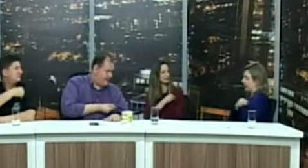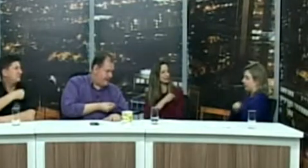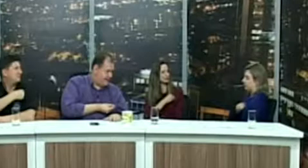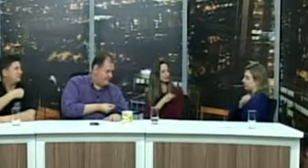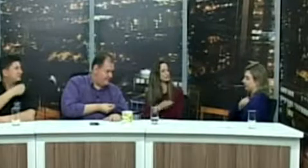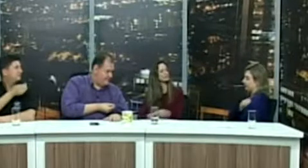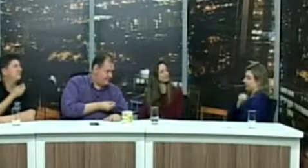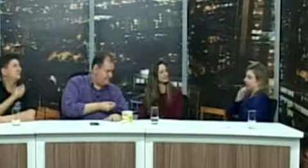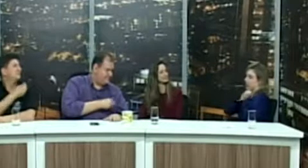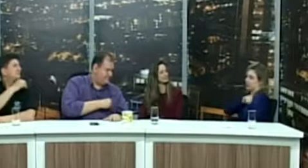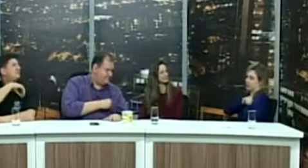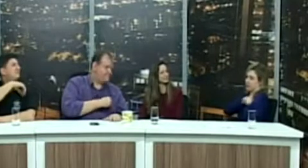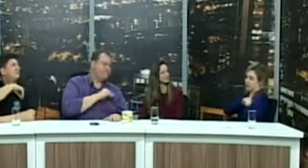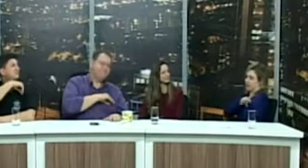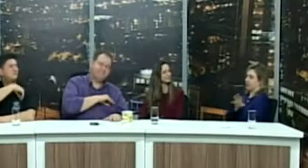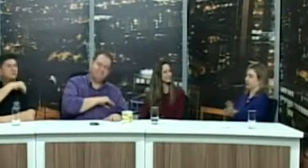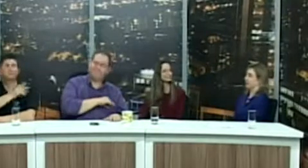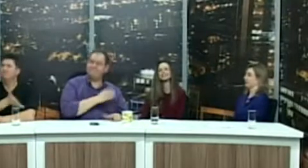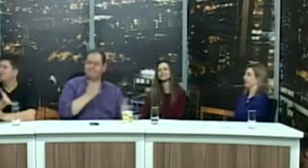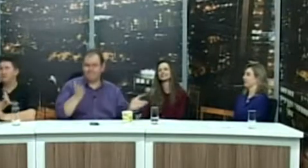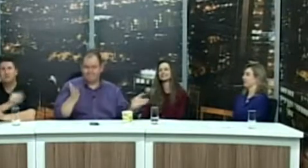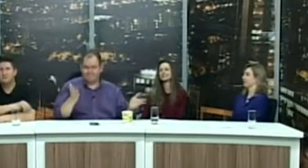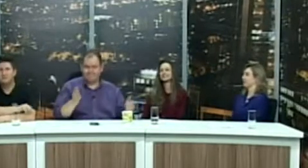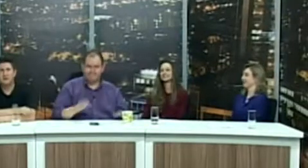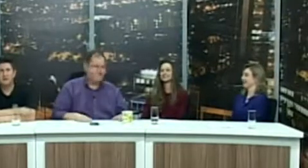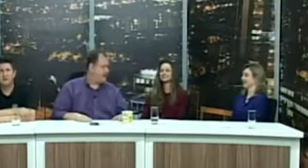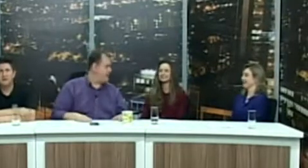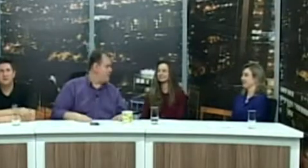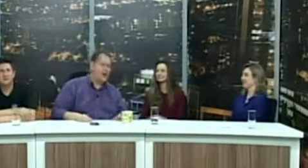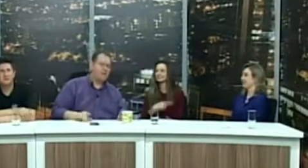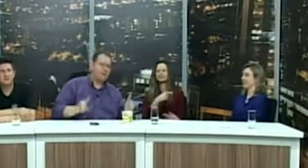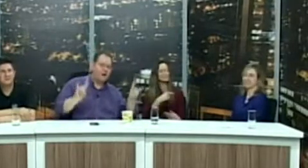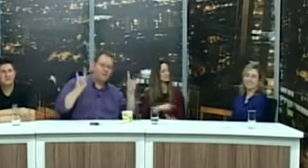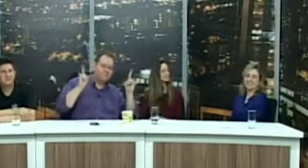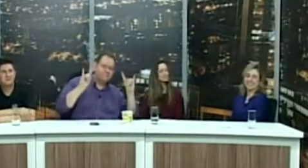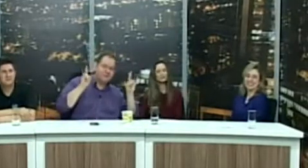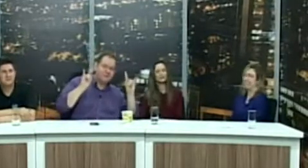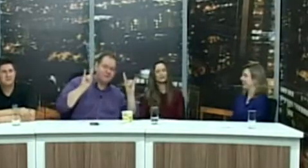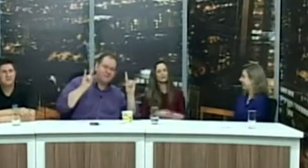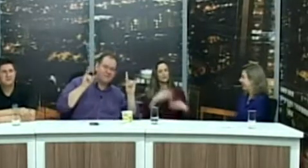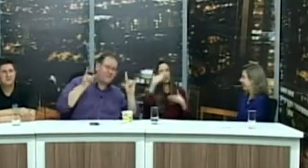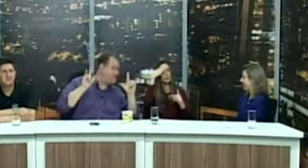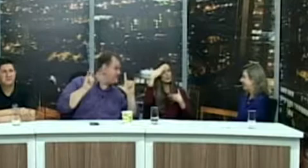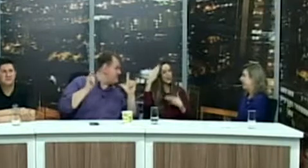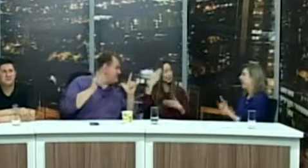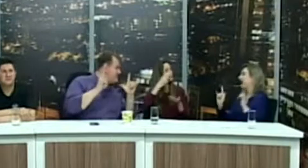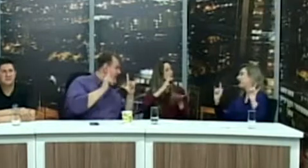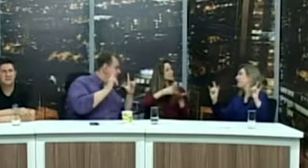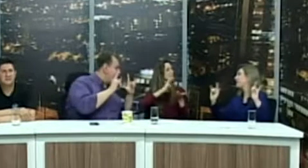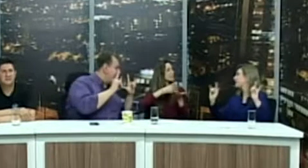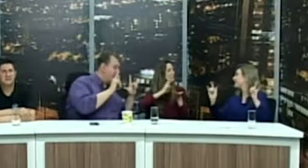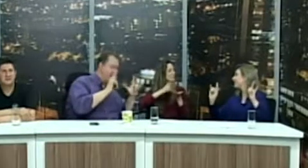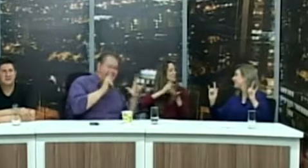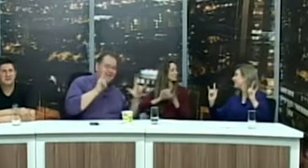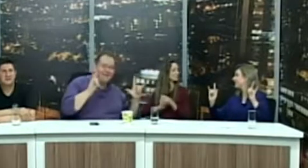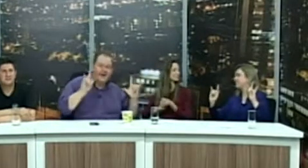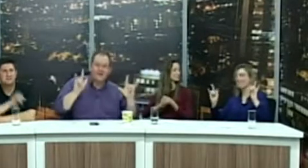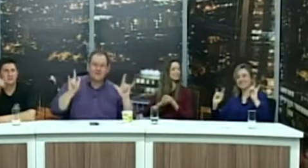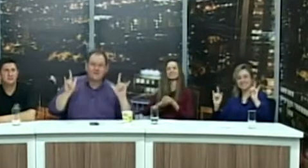pecado viver com este salário. E no mais, ó, pra vocês todos, a gente tá amo aqui, você. Ó. A gente volta